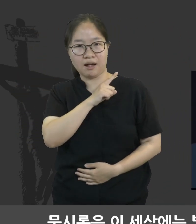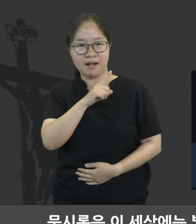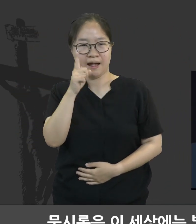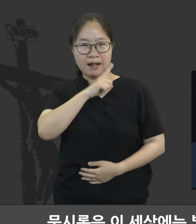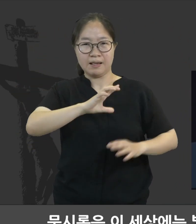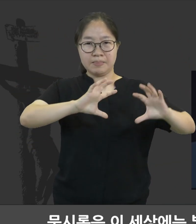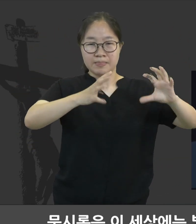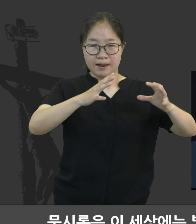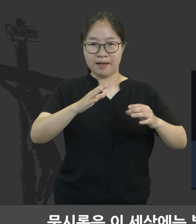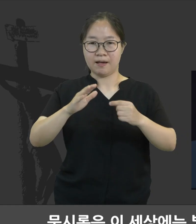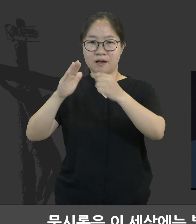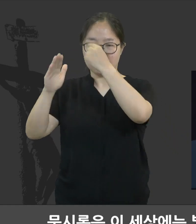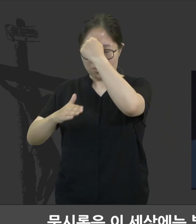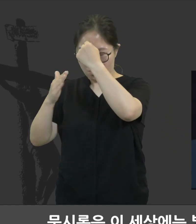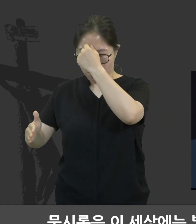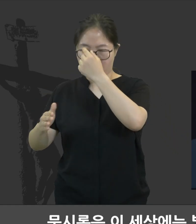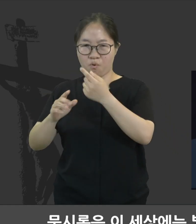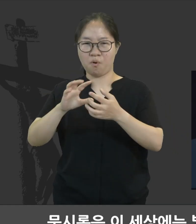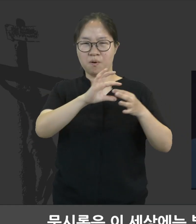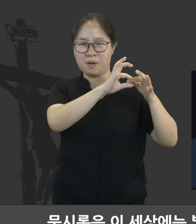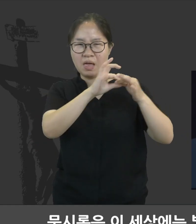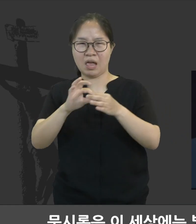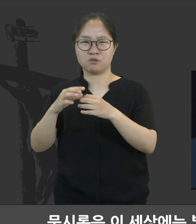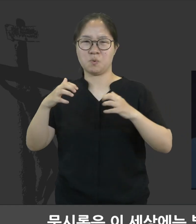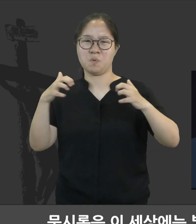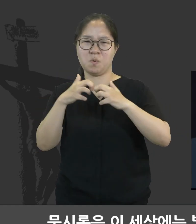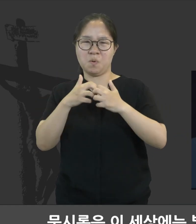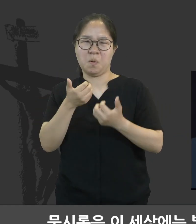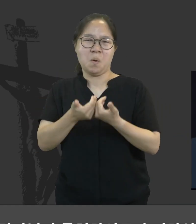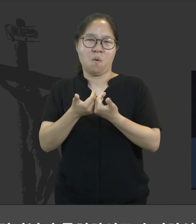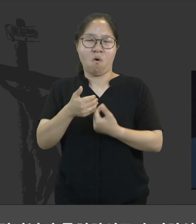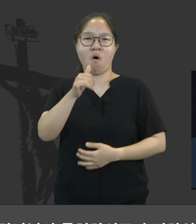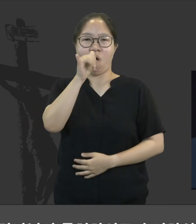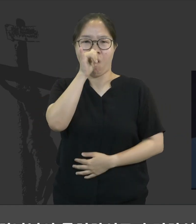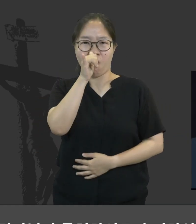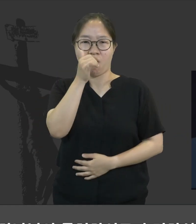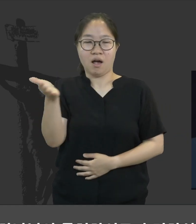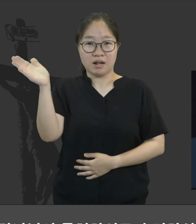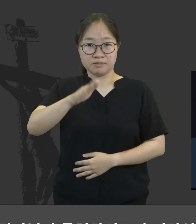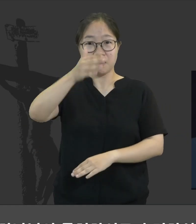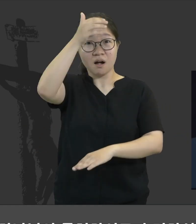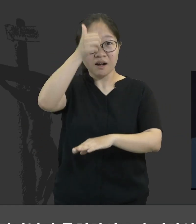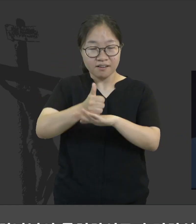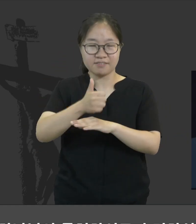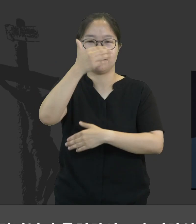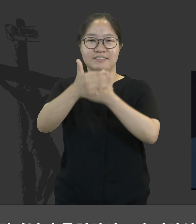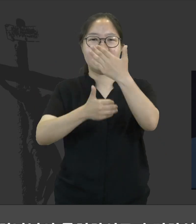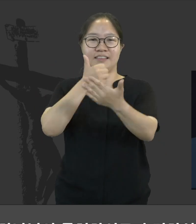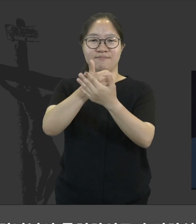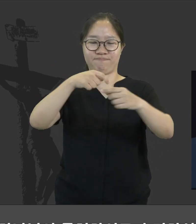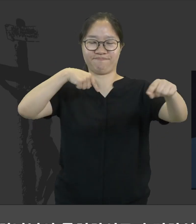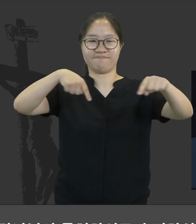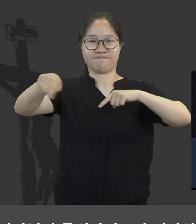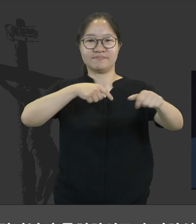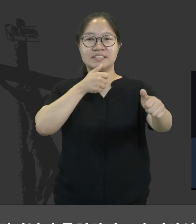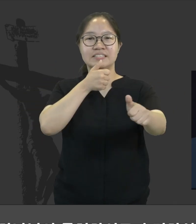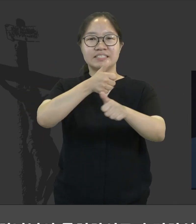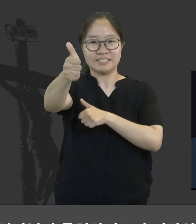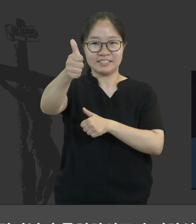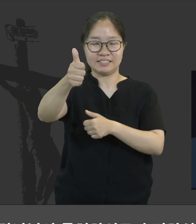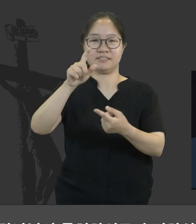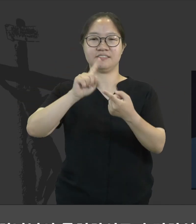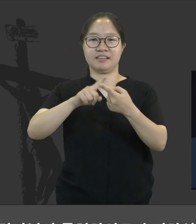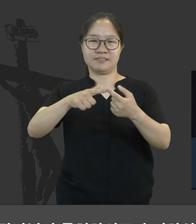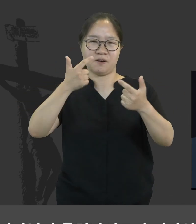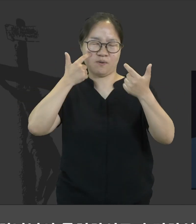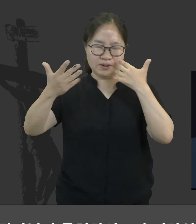성도들 간에 끊임없는 대립이 있지만 결국 하나님이 통치하시고 승리하신다는 것을 강력하게